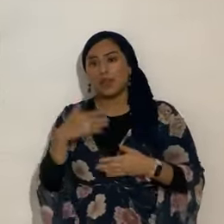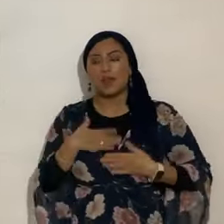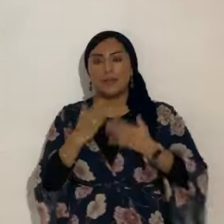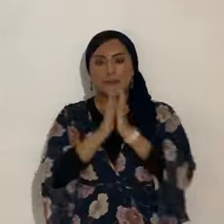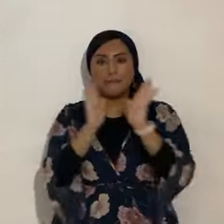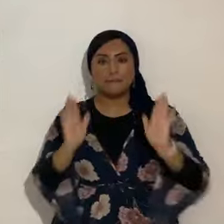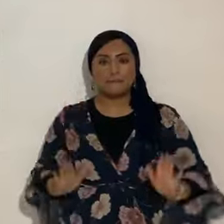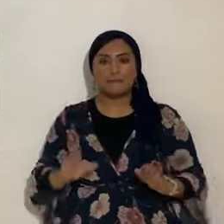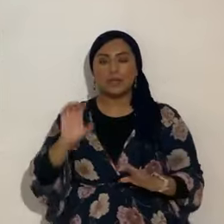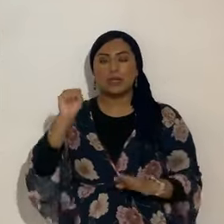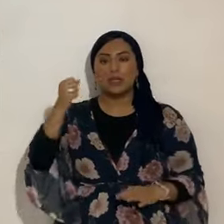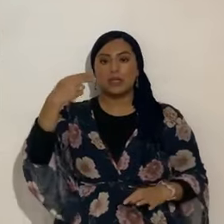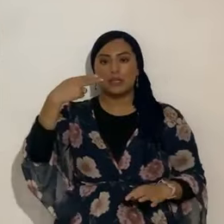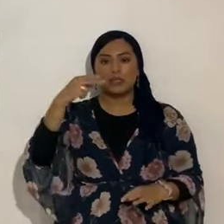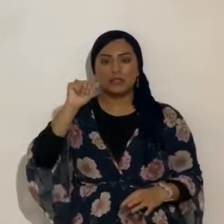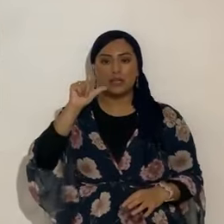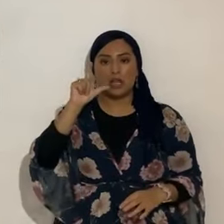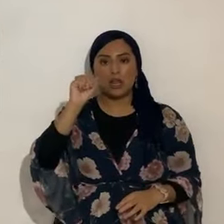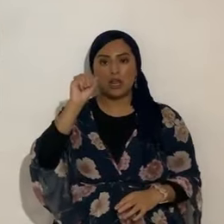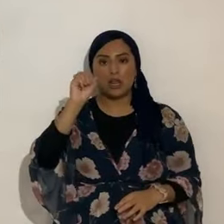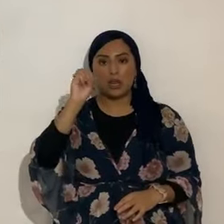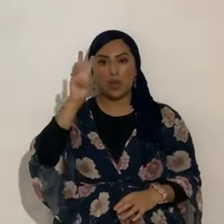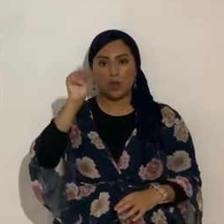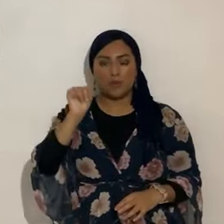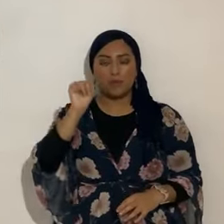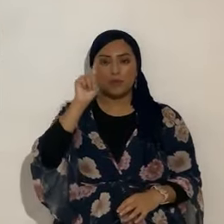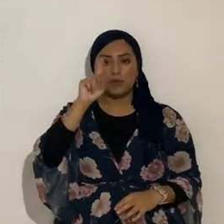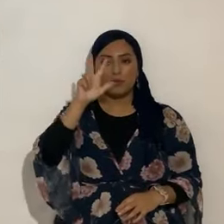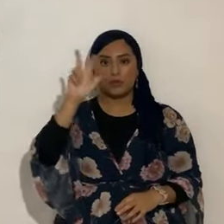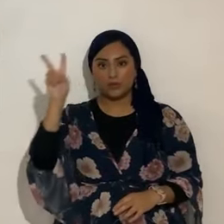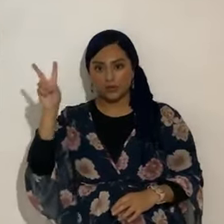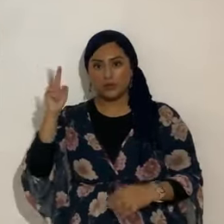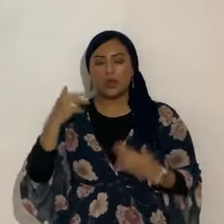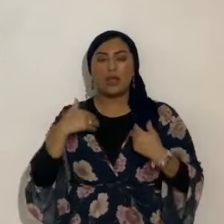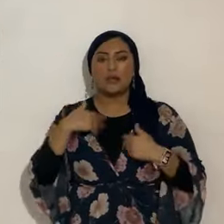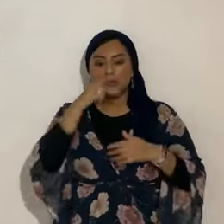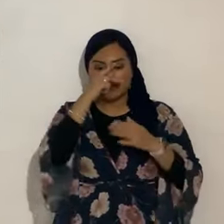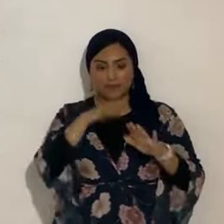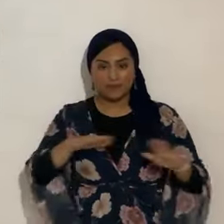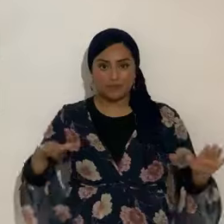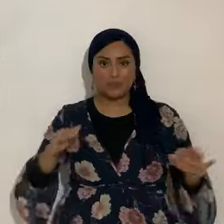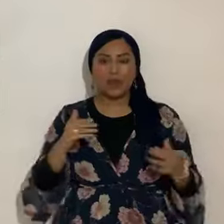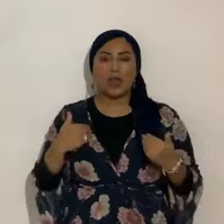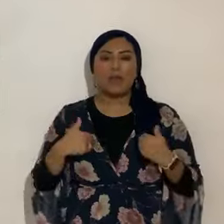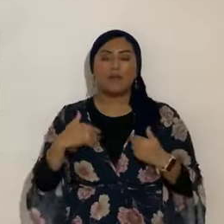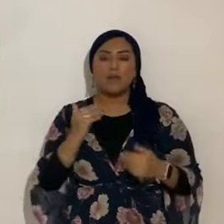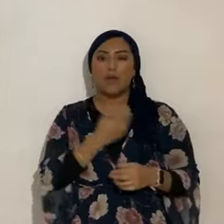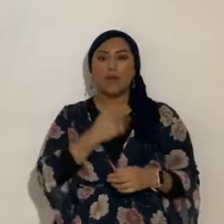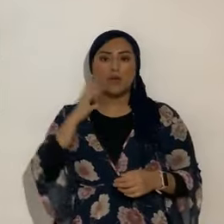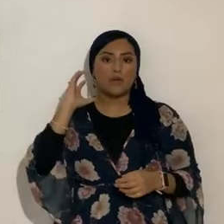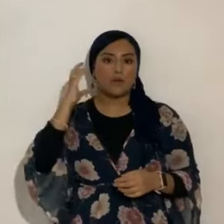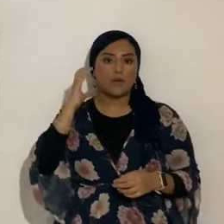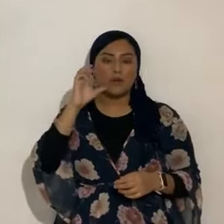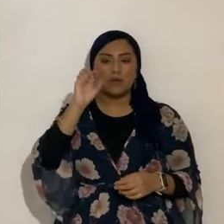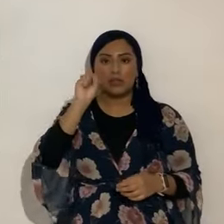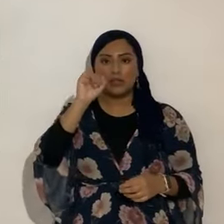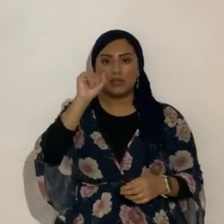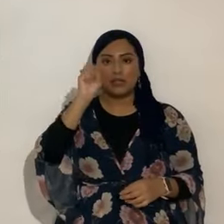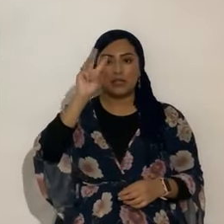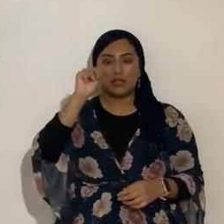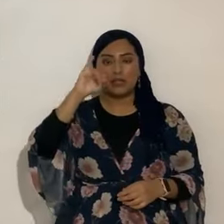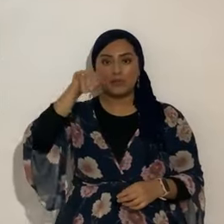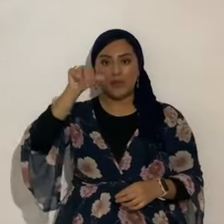Paz, Shalom 132, que es este, Gozo y Paz TV, Gozo y Paz Niños, la radio Simchat Torah. La radio sigue siendo